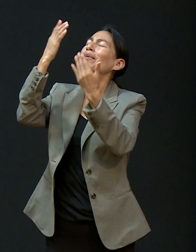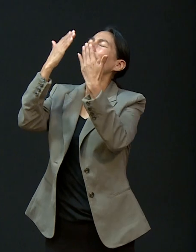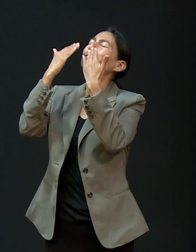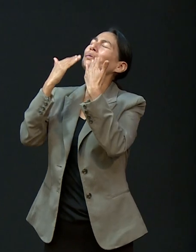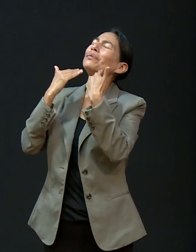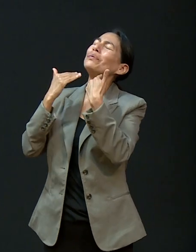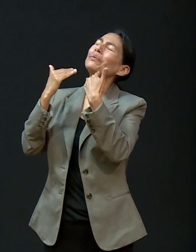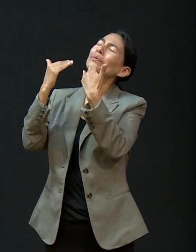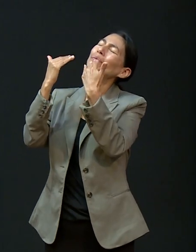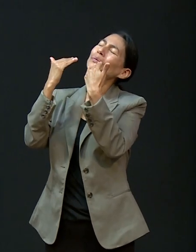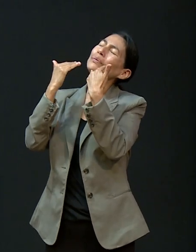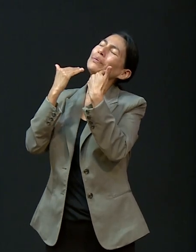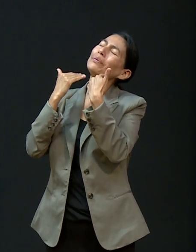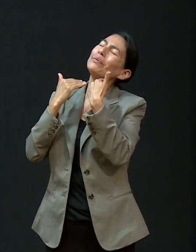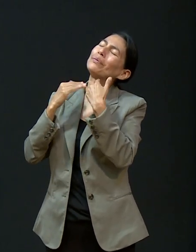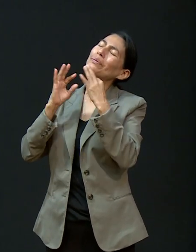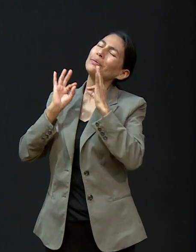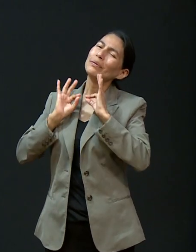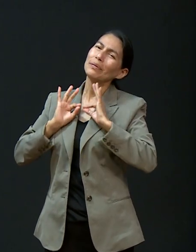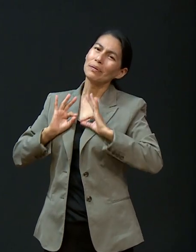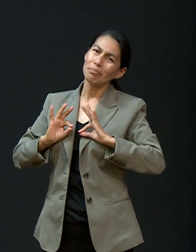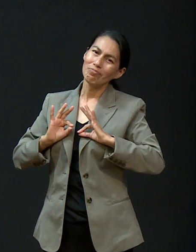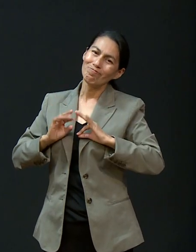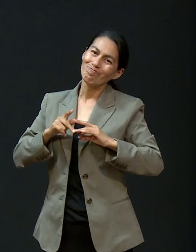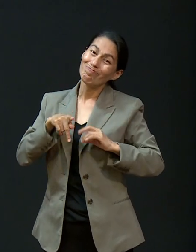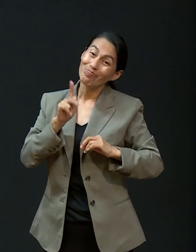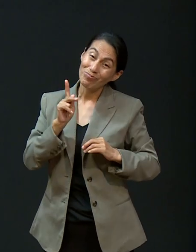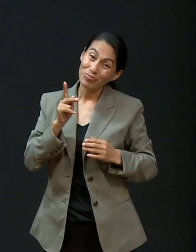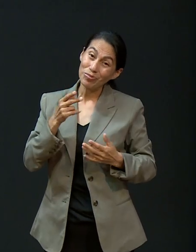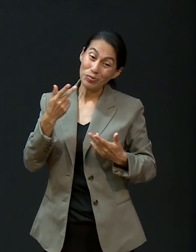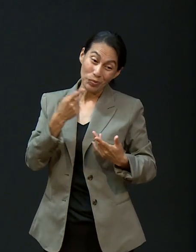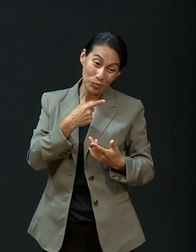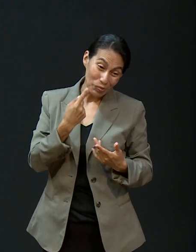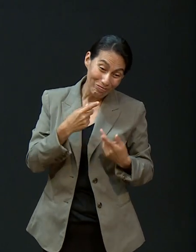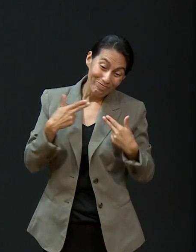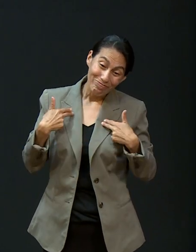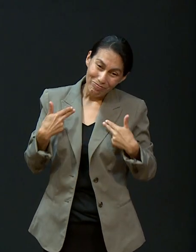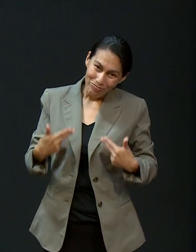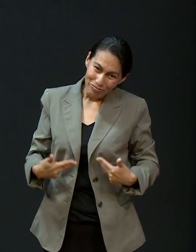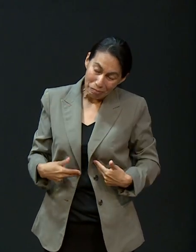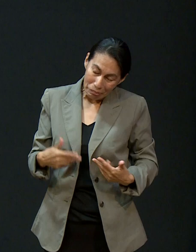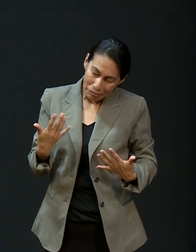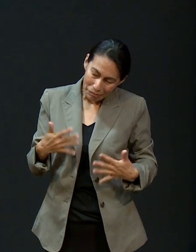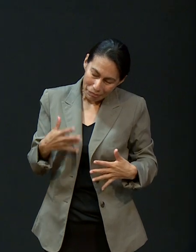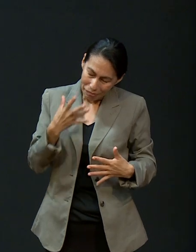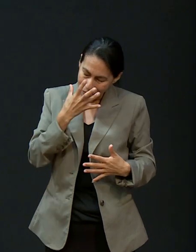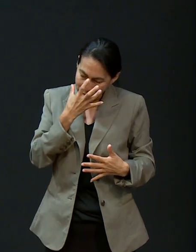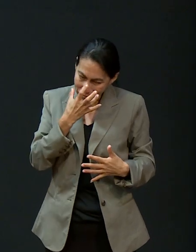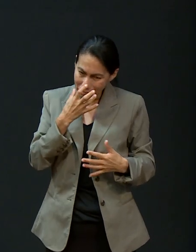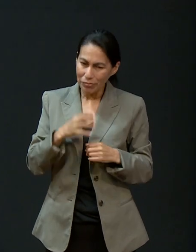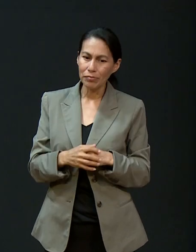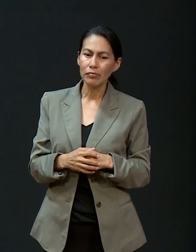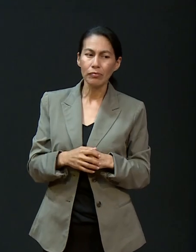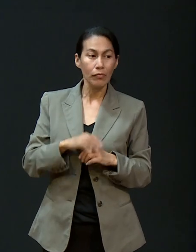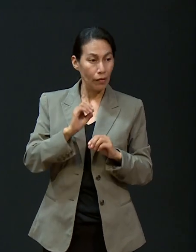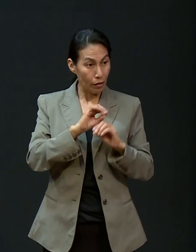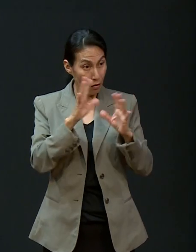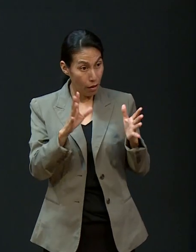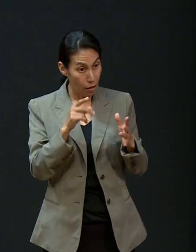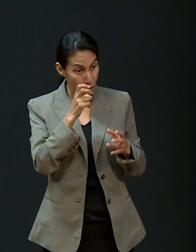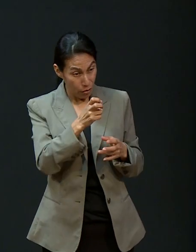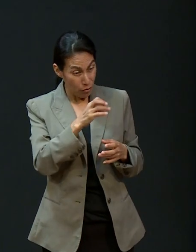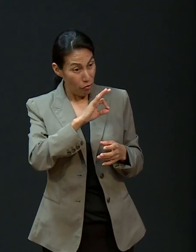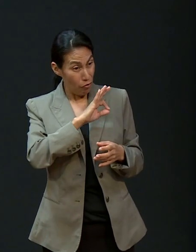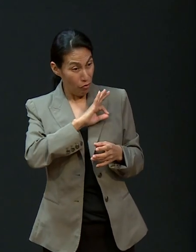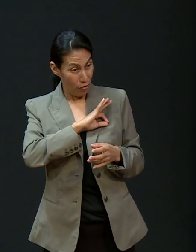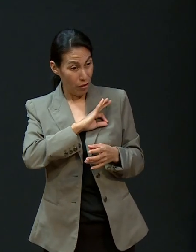ay, Dios, ahí ya me dio un alivio, pero todavía somos humanos, ¿no? Claro, o sea, es ahí